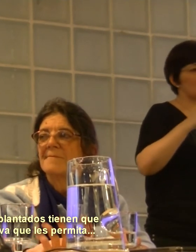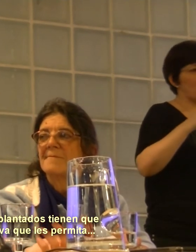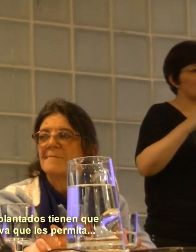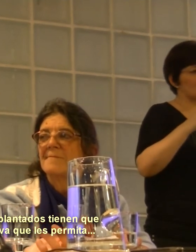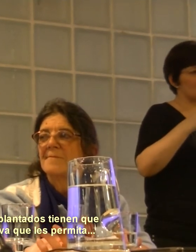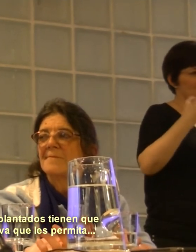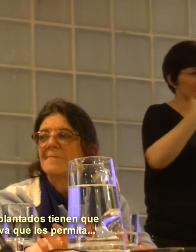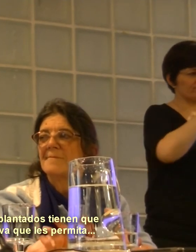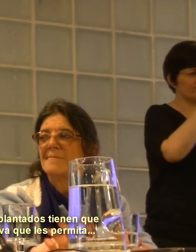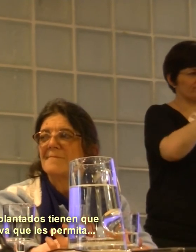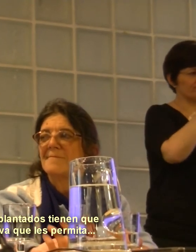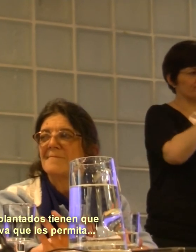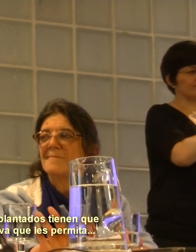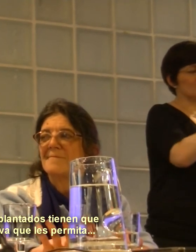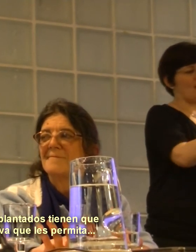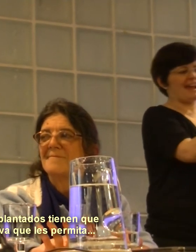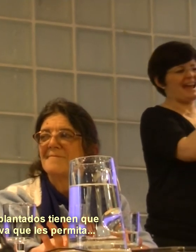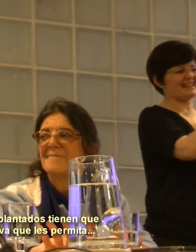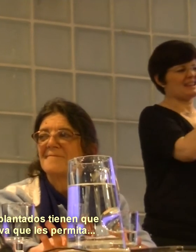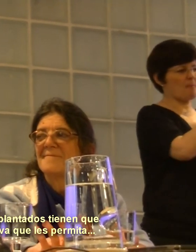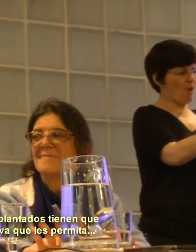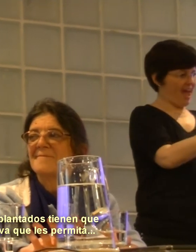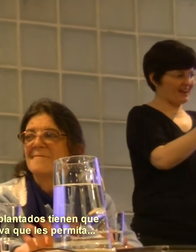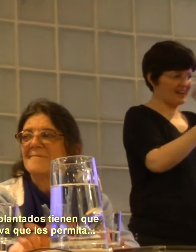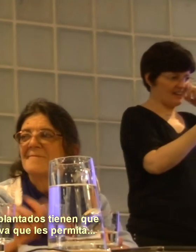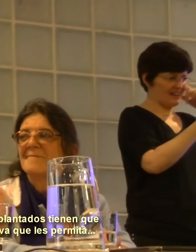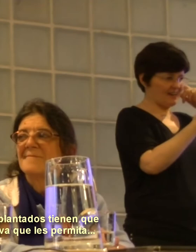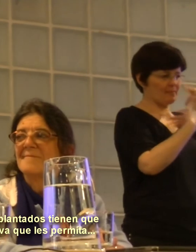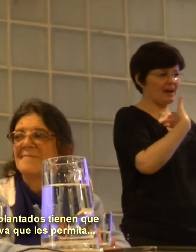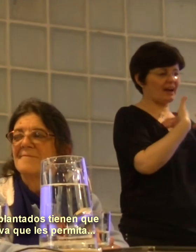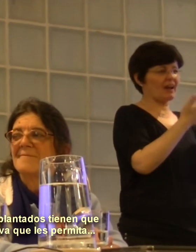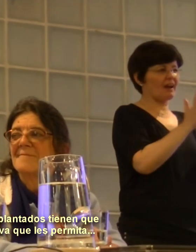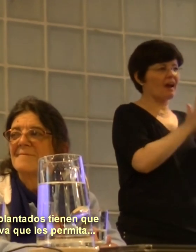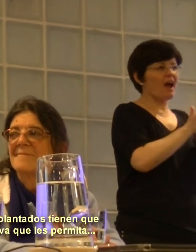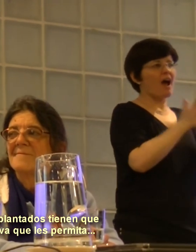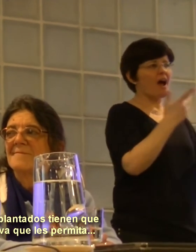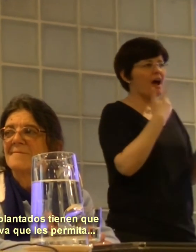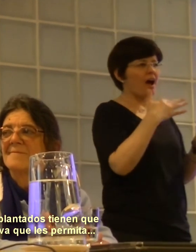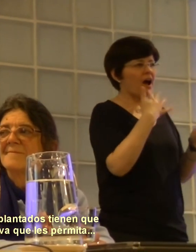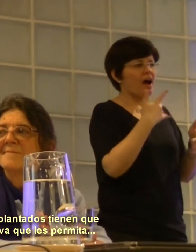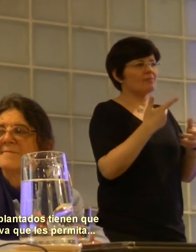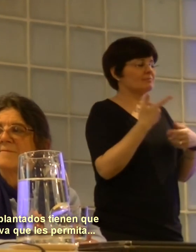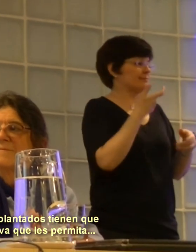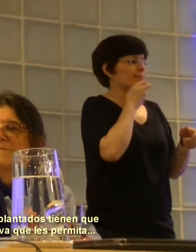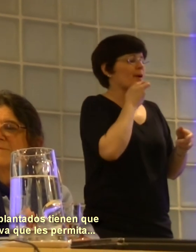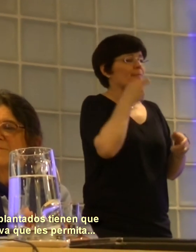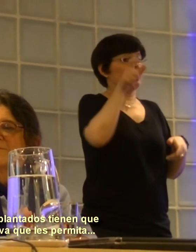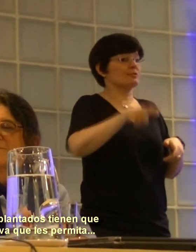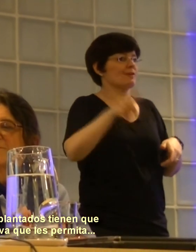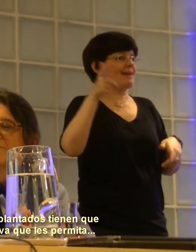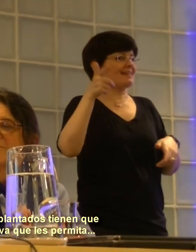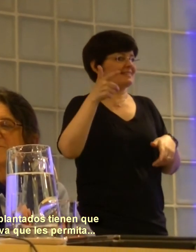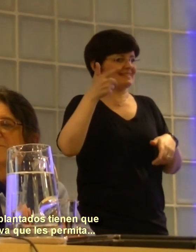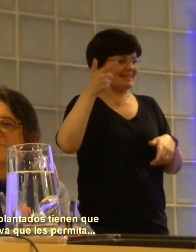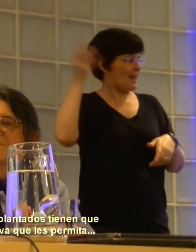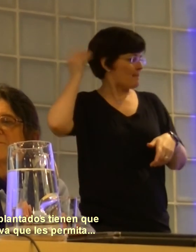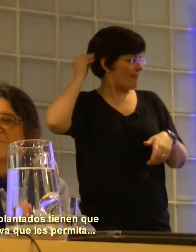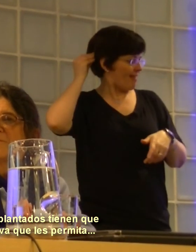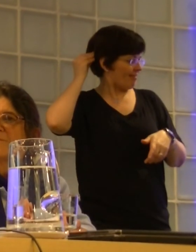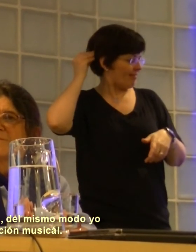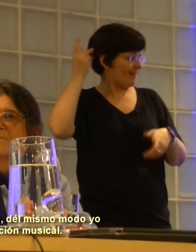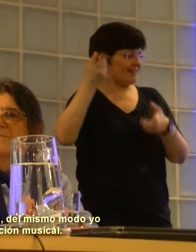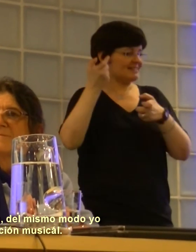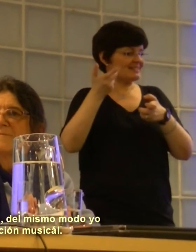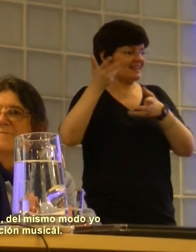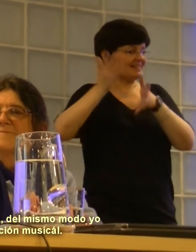como los que están recién implantados tienen que asistir a una rehabilitación auditiva que les